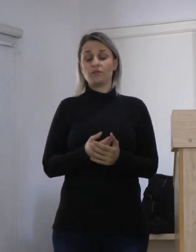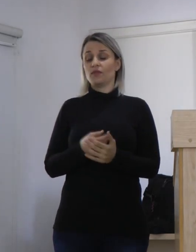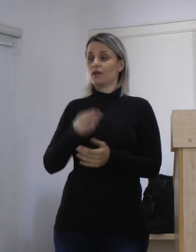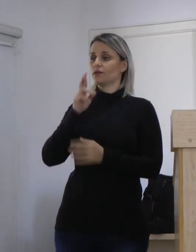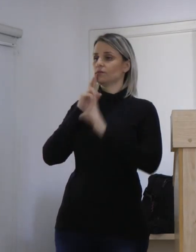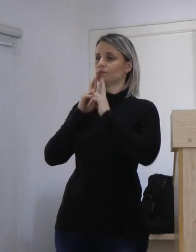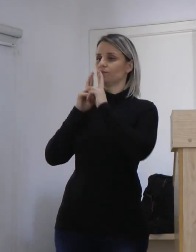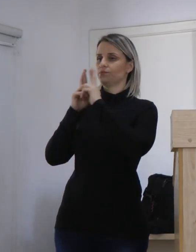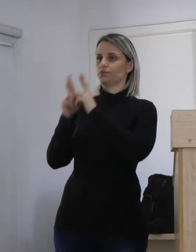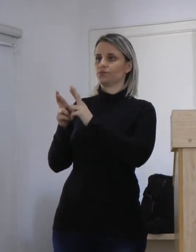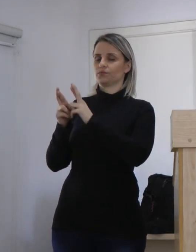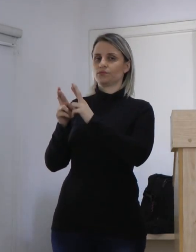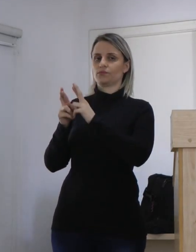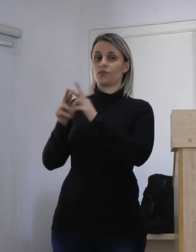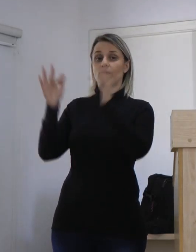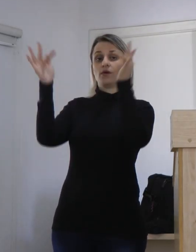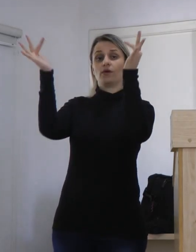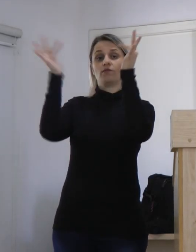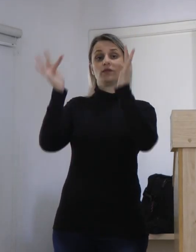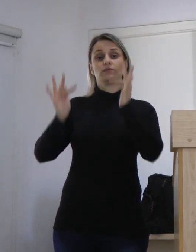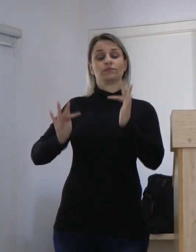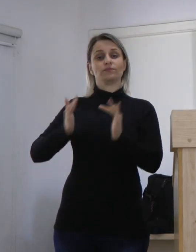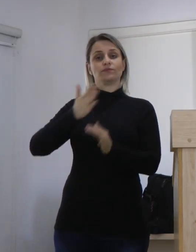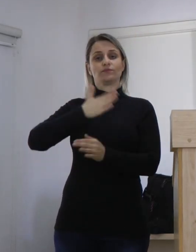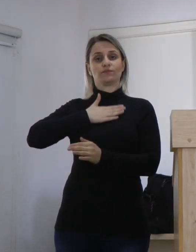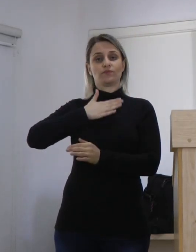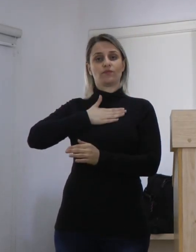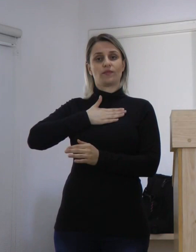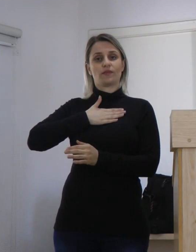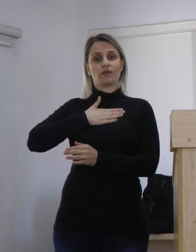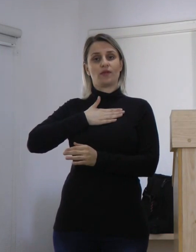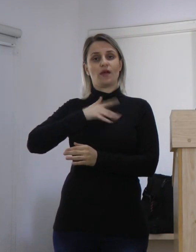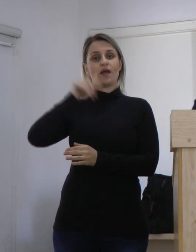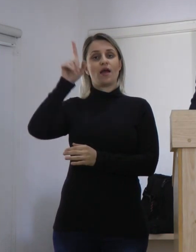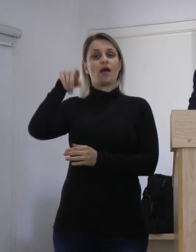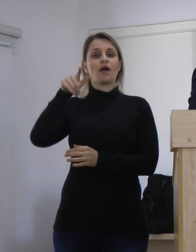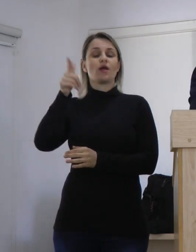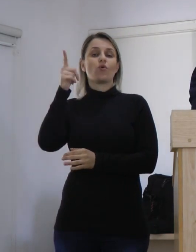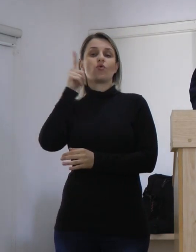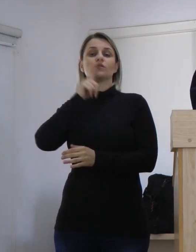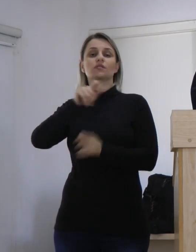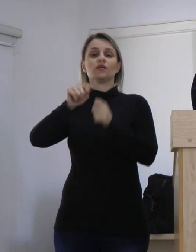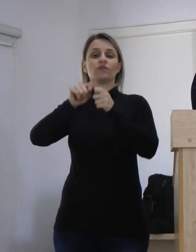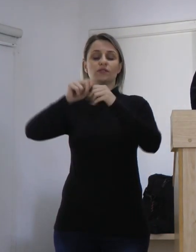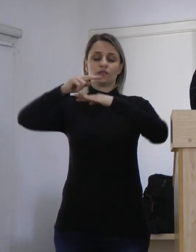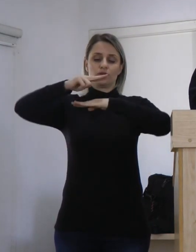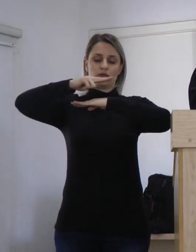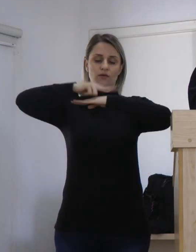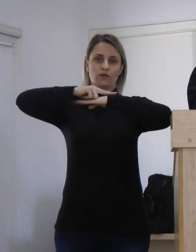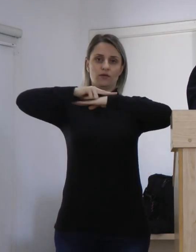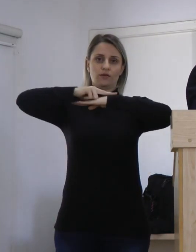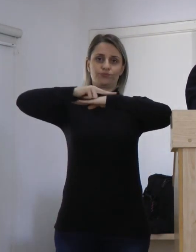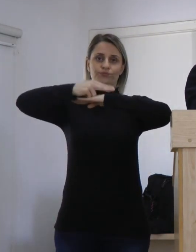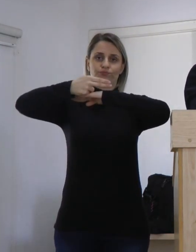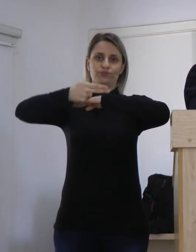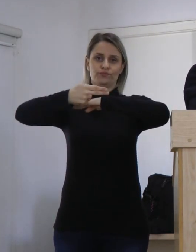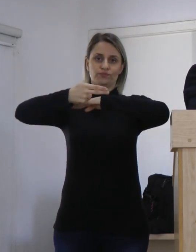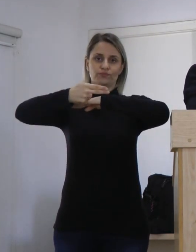Ah, meu filho, felicidade para mim era me virar pelo menos uma vez na cama assim, mas eu não